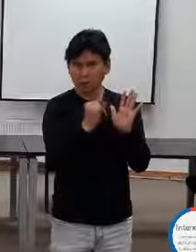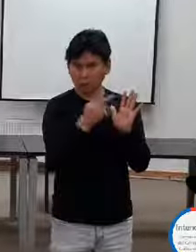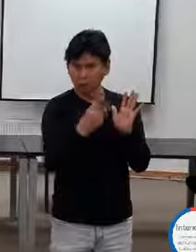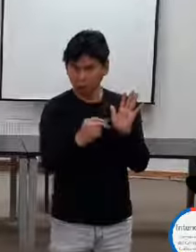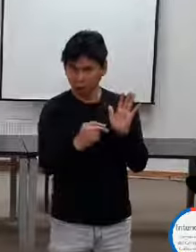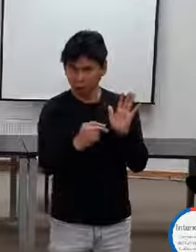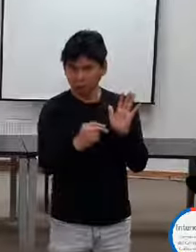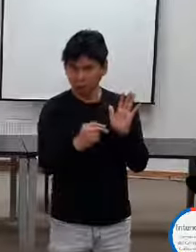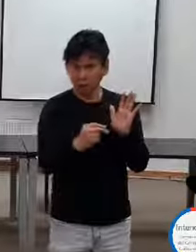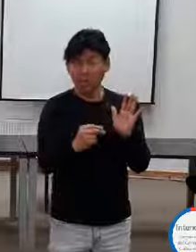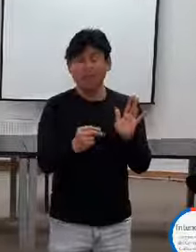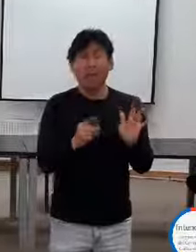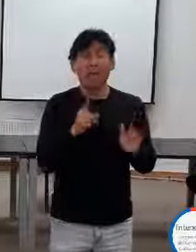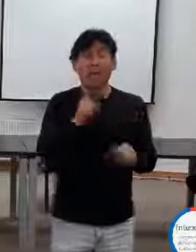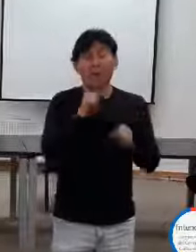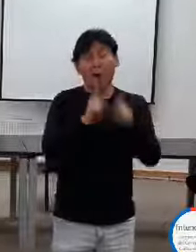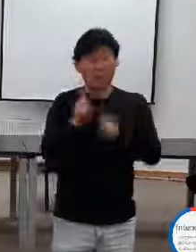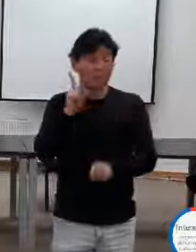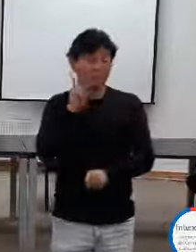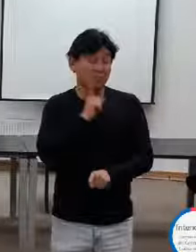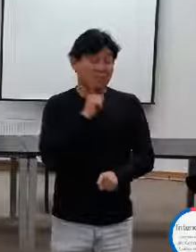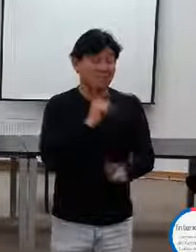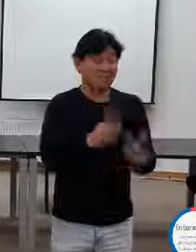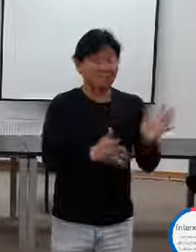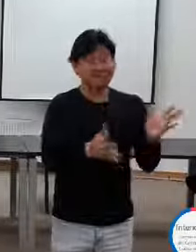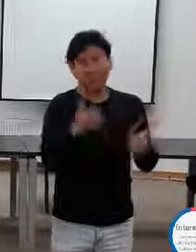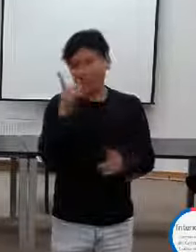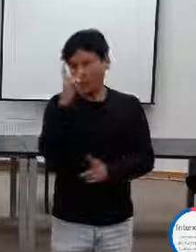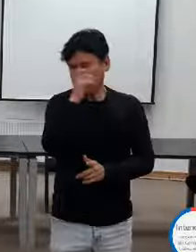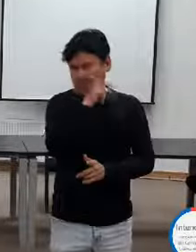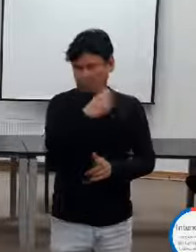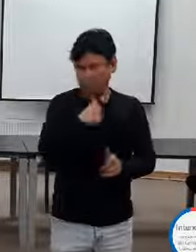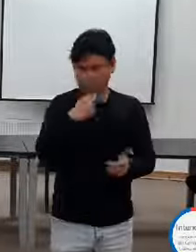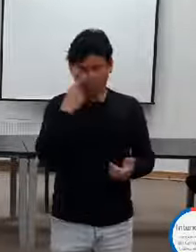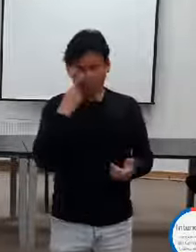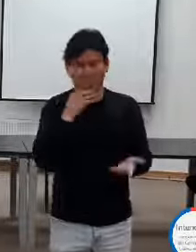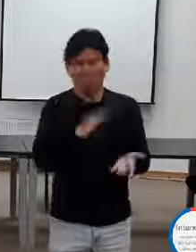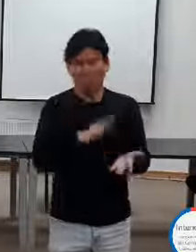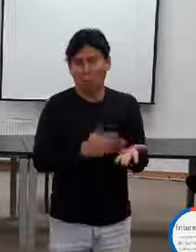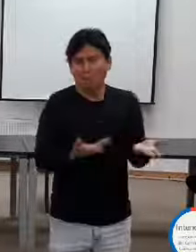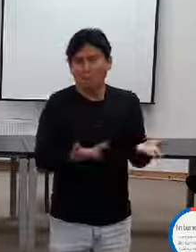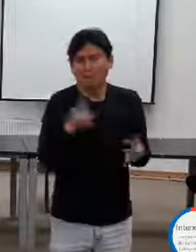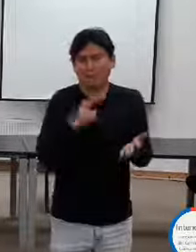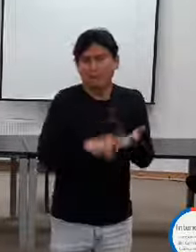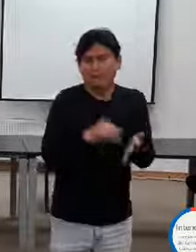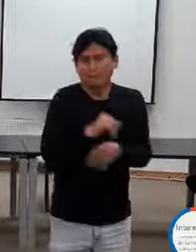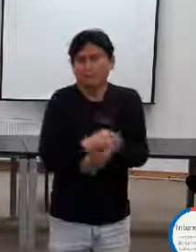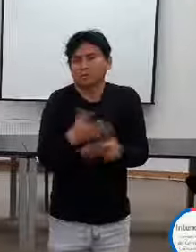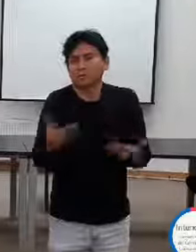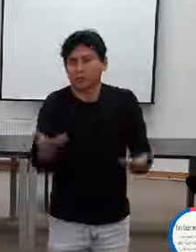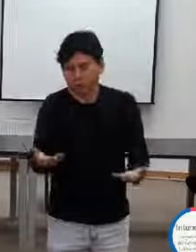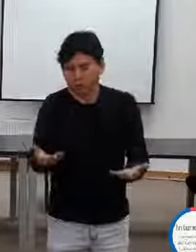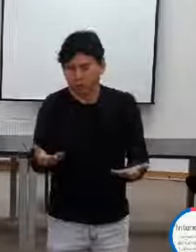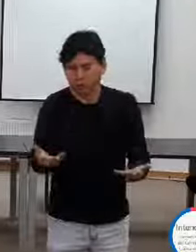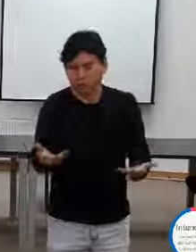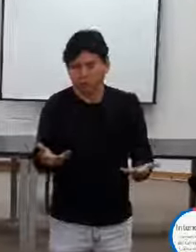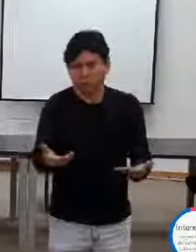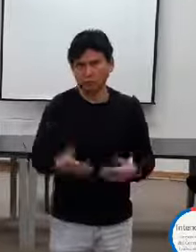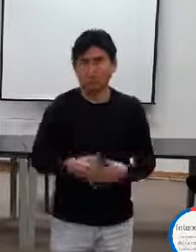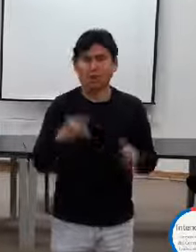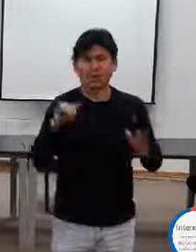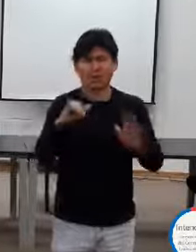Ahora, la mentira detrás de una legalidad es muy difícil que nosotros podamos distinguir y discriminar frente a